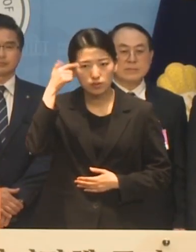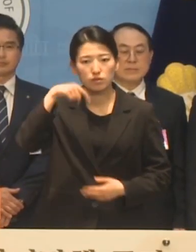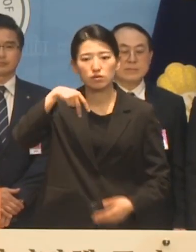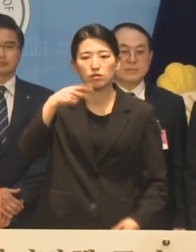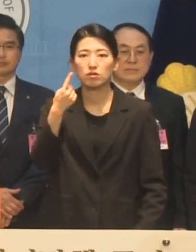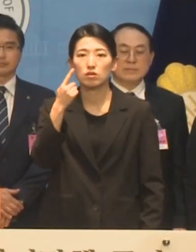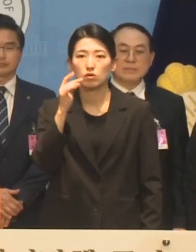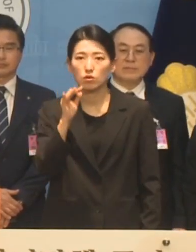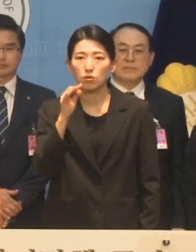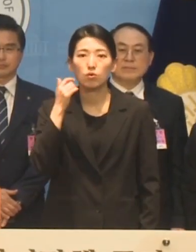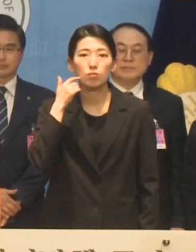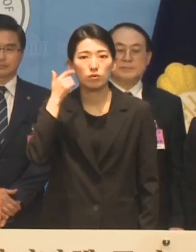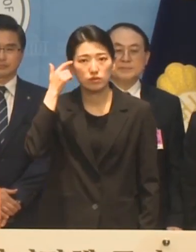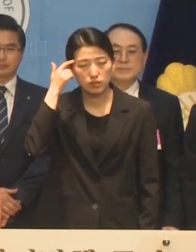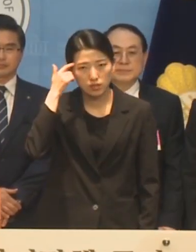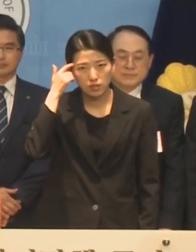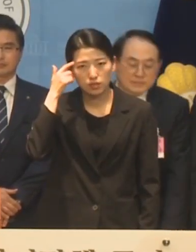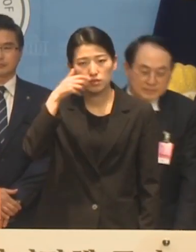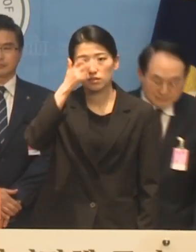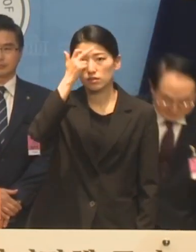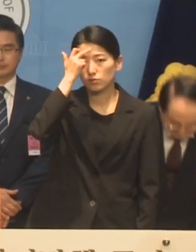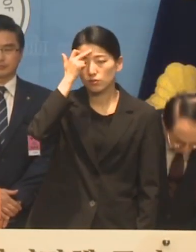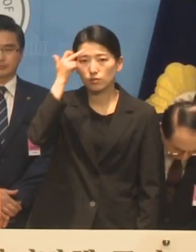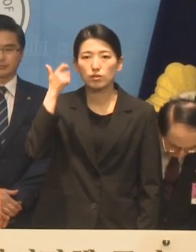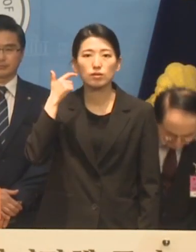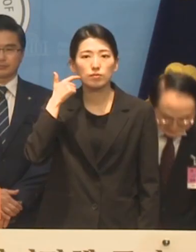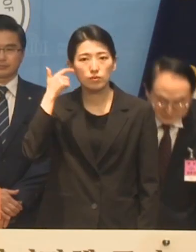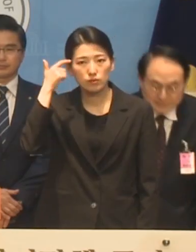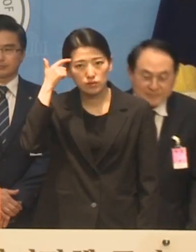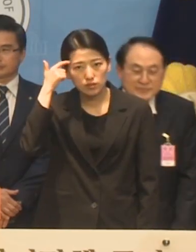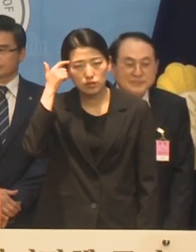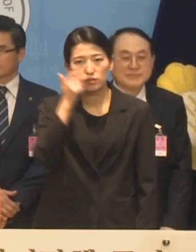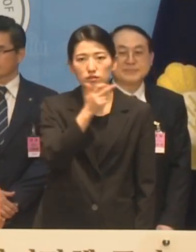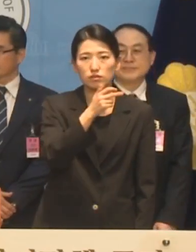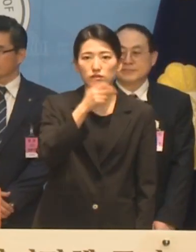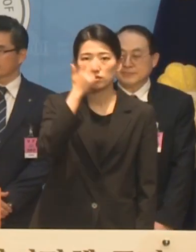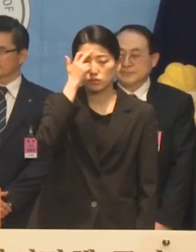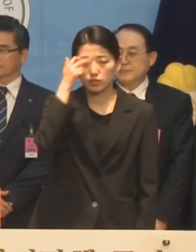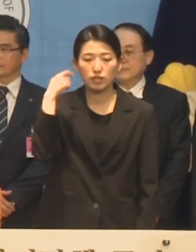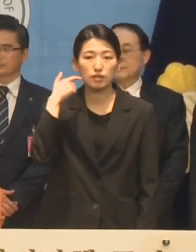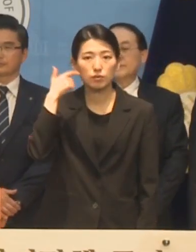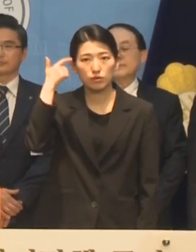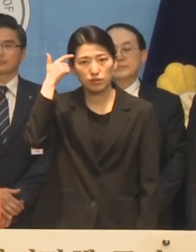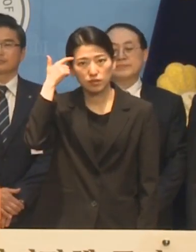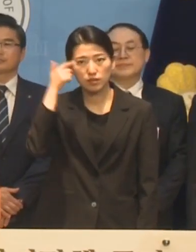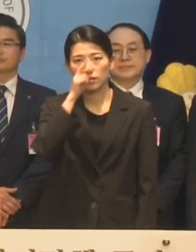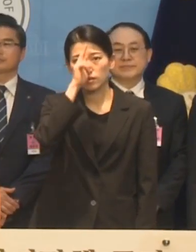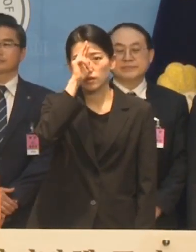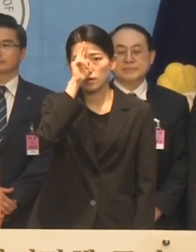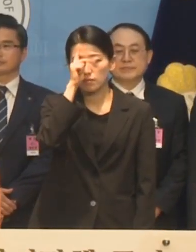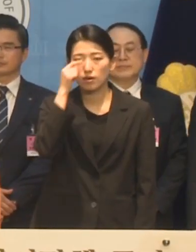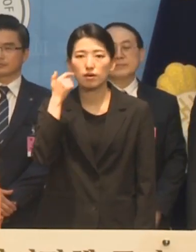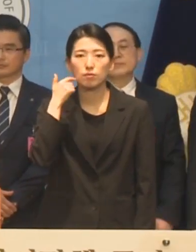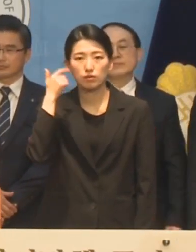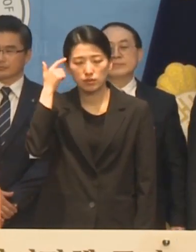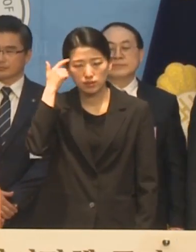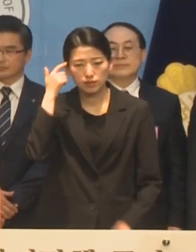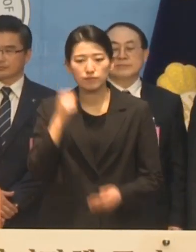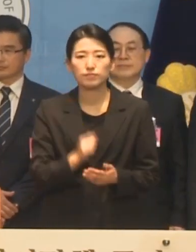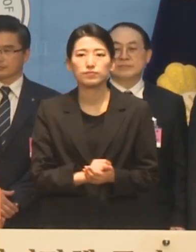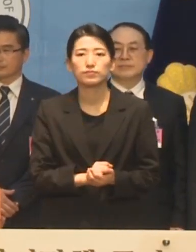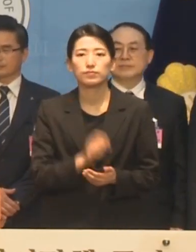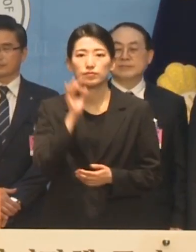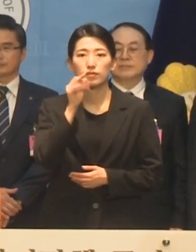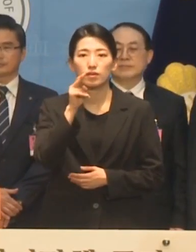송상면 목사님, 최항재 목사님, 또 최상현 목사님, 박원순 목사님,